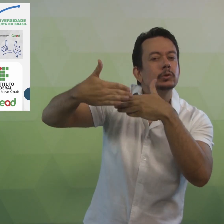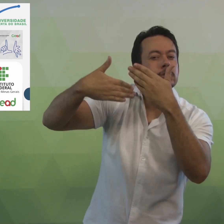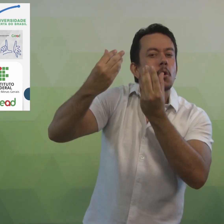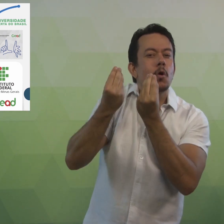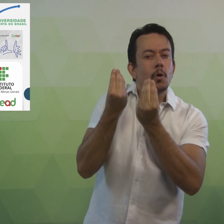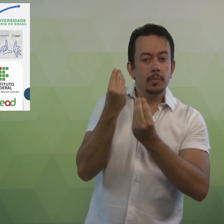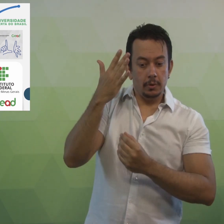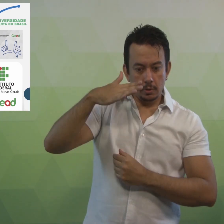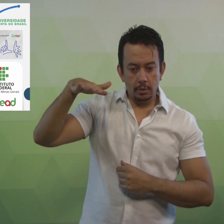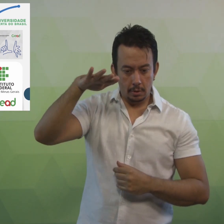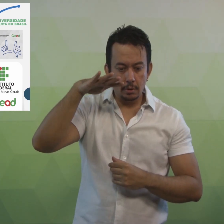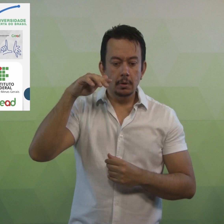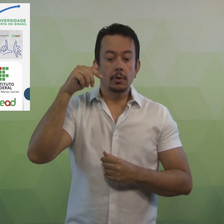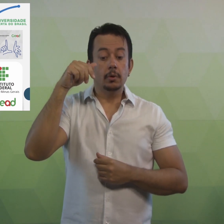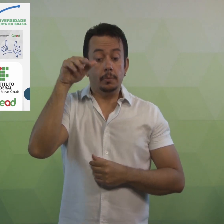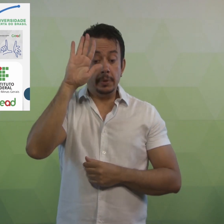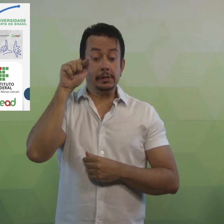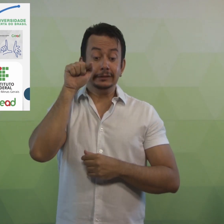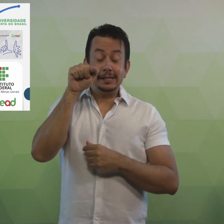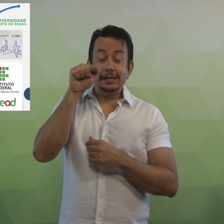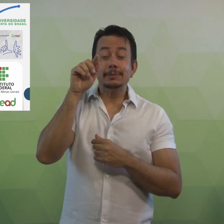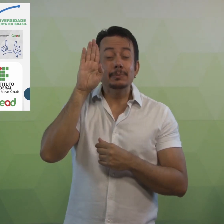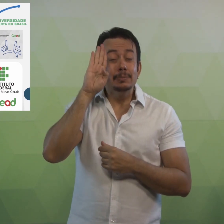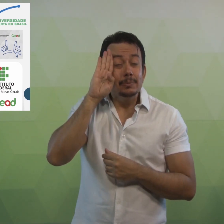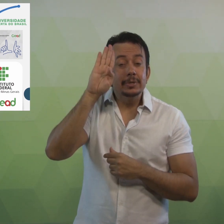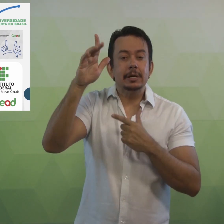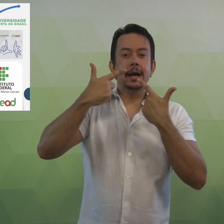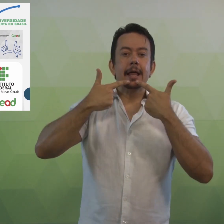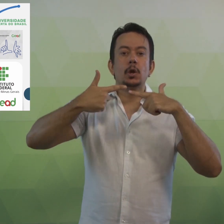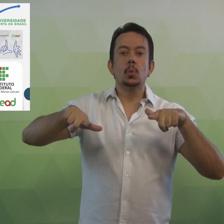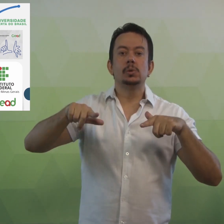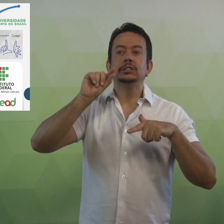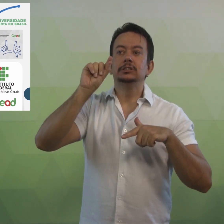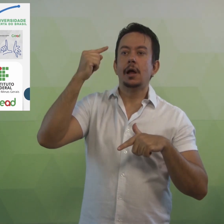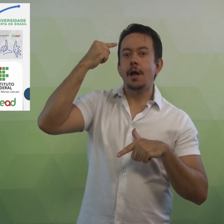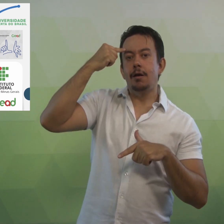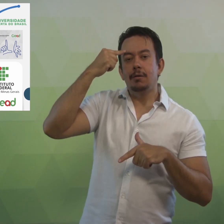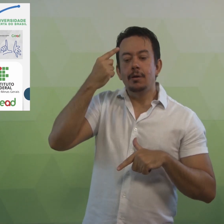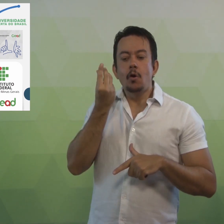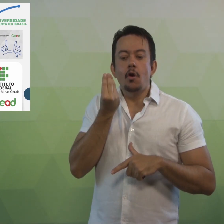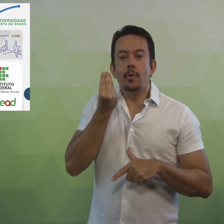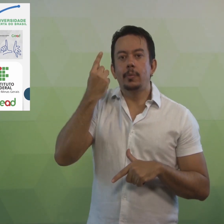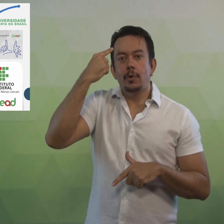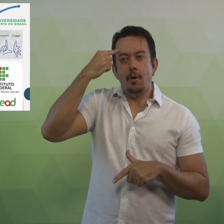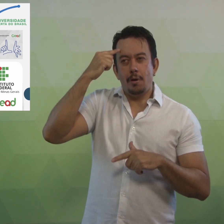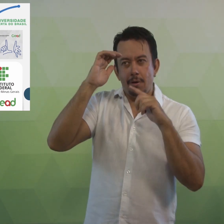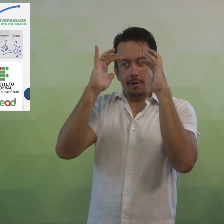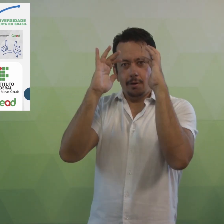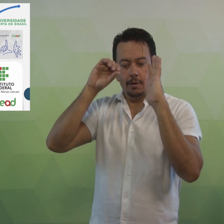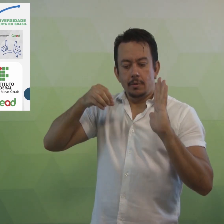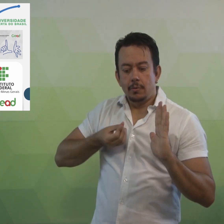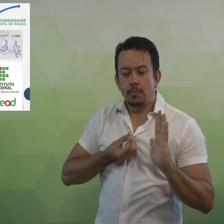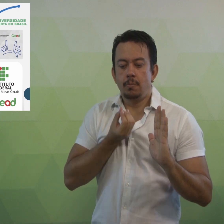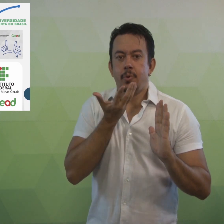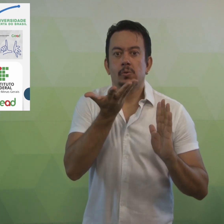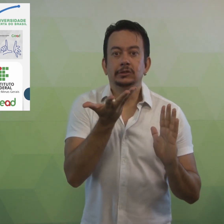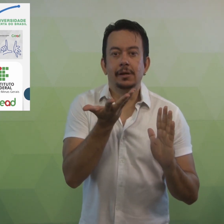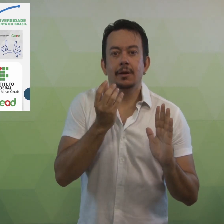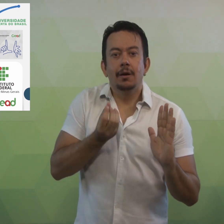procedimento. E com o passar do tempo, ela perdeu essa exclusividade. Bom, então, essa